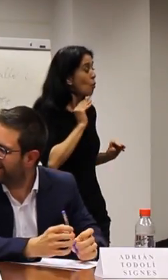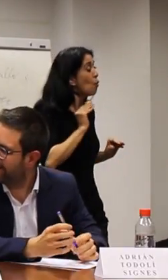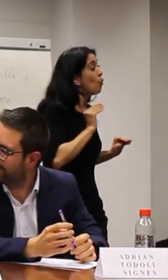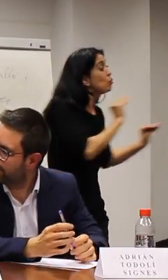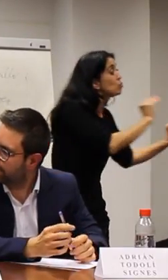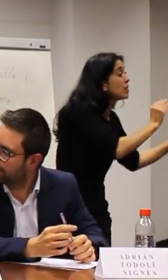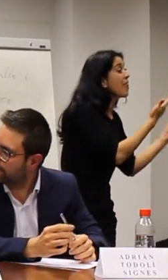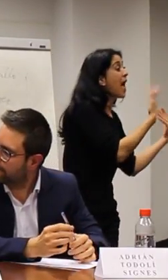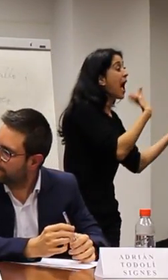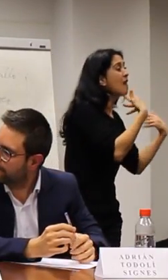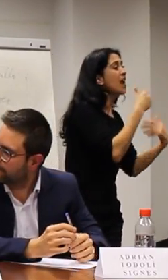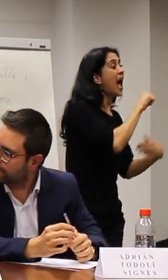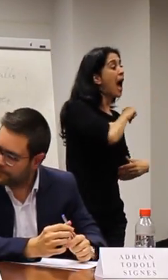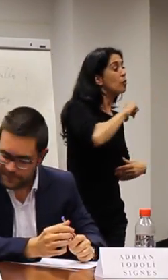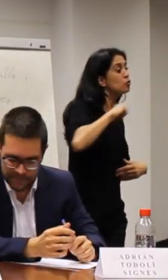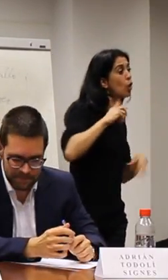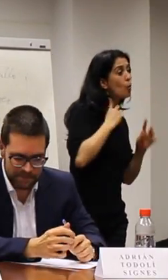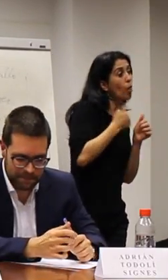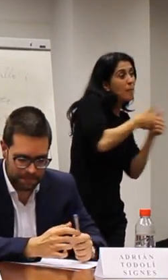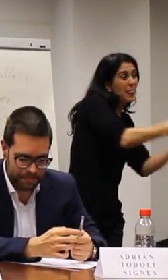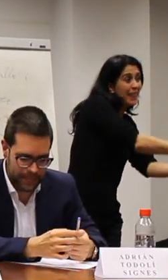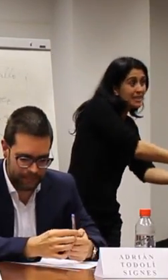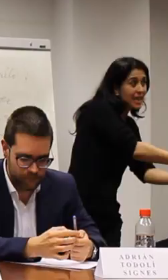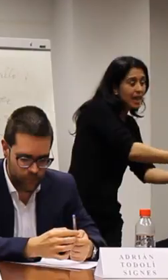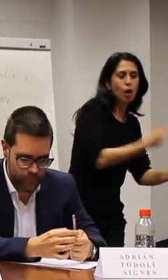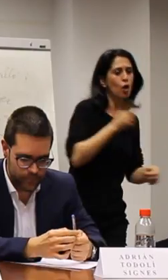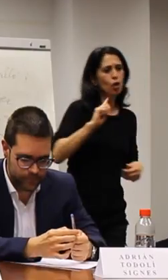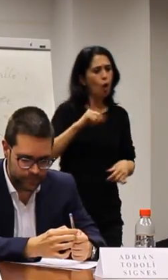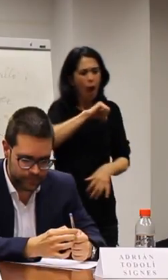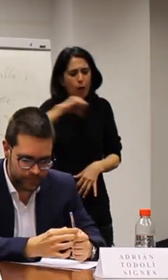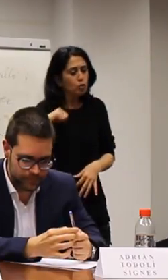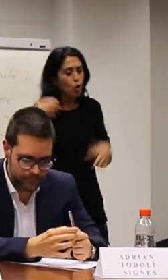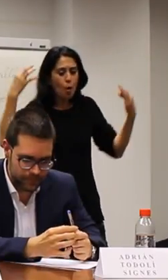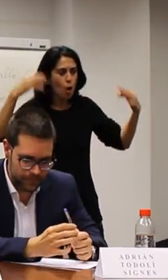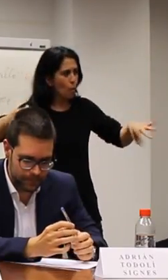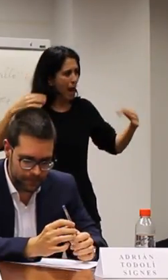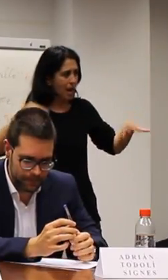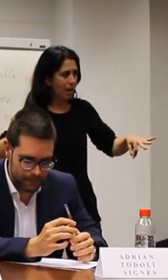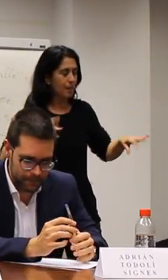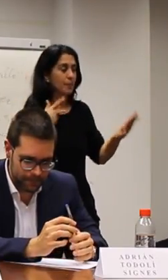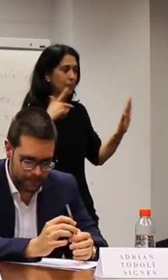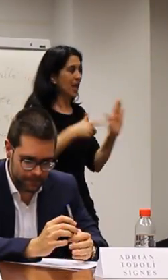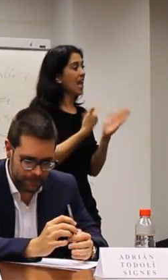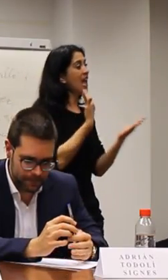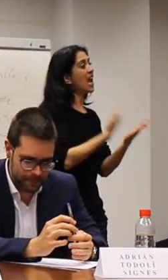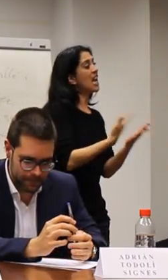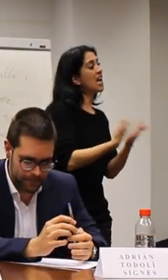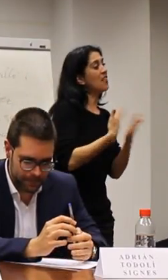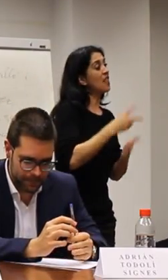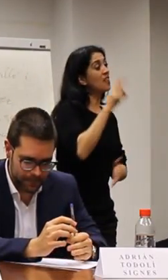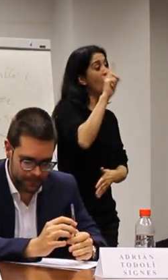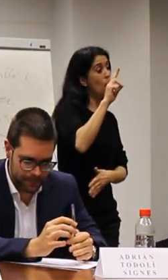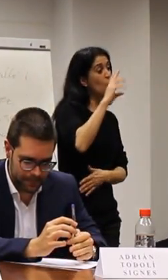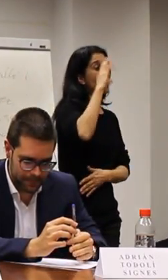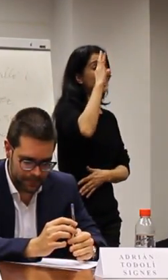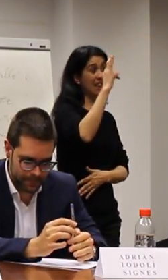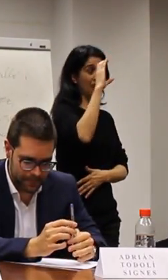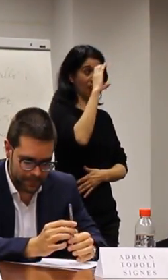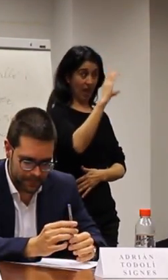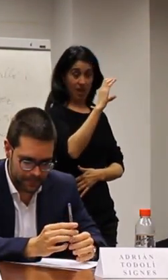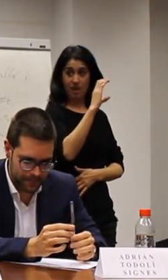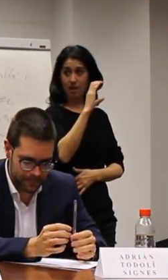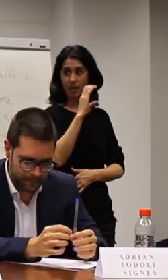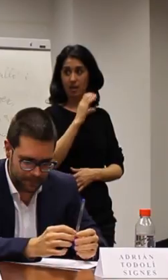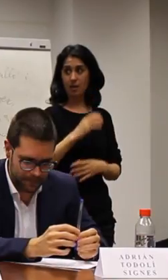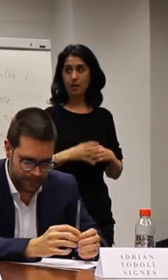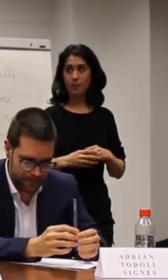autónomo económicamente dependiente? No, autónomo normal. El económicamente dependiente. La licencia VTC, ¿a qué coches está relacionado? ¿Con qué coches está